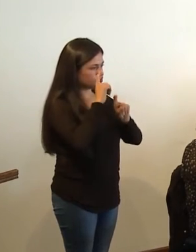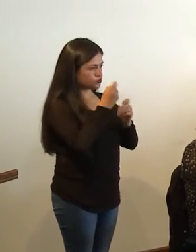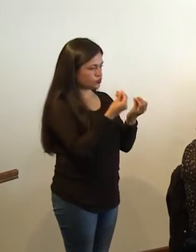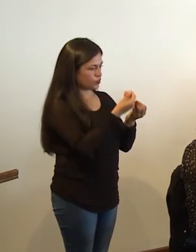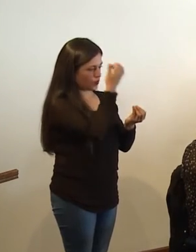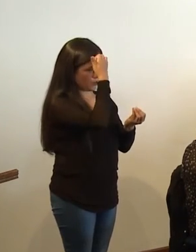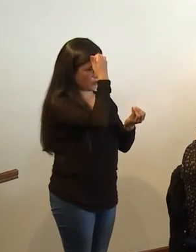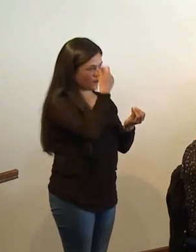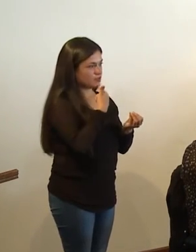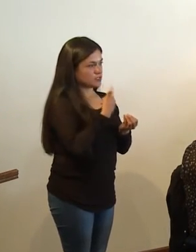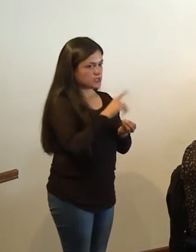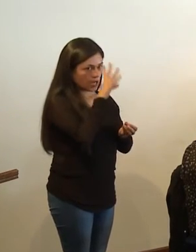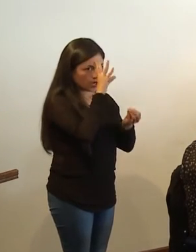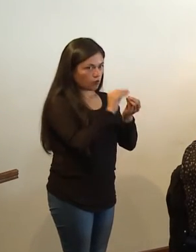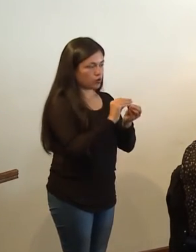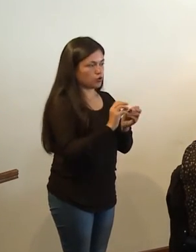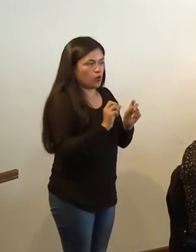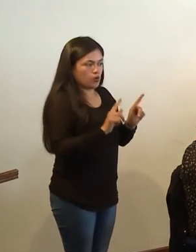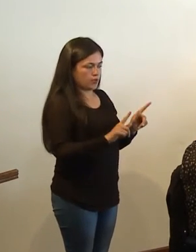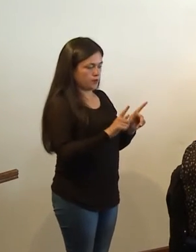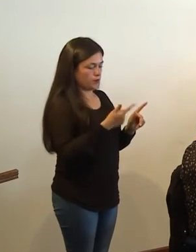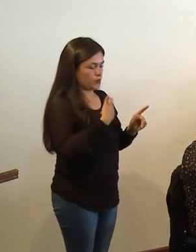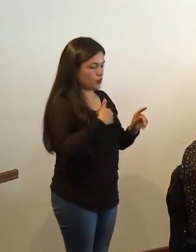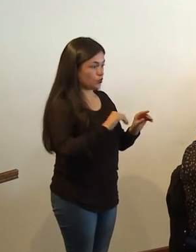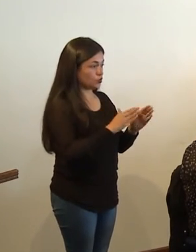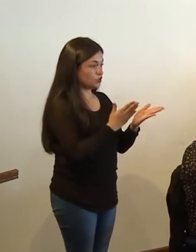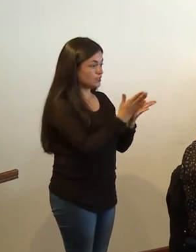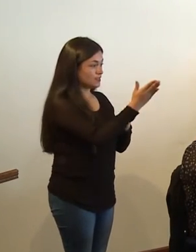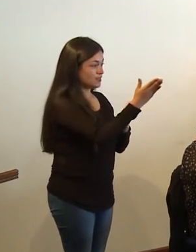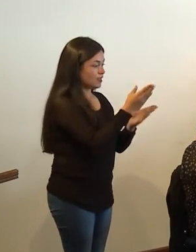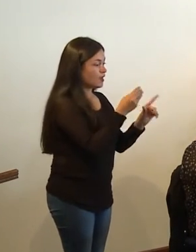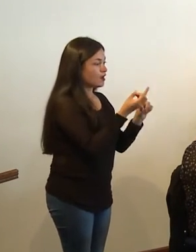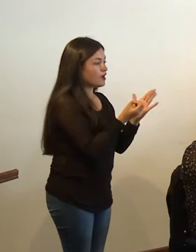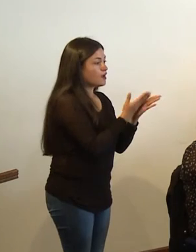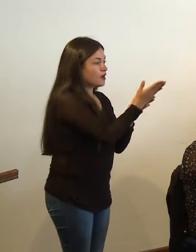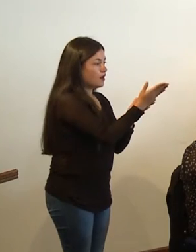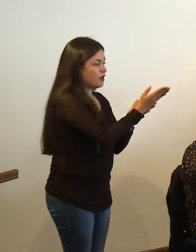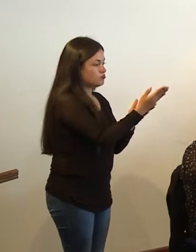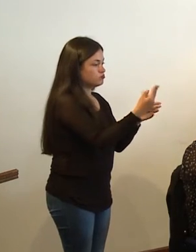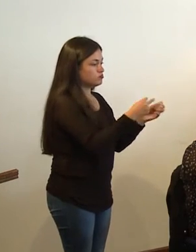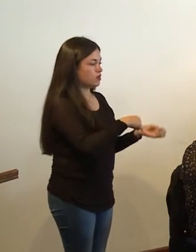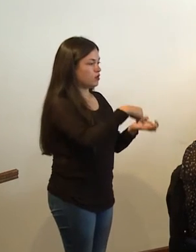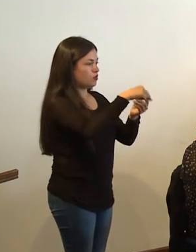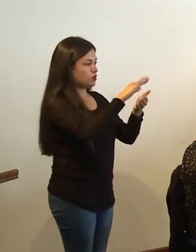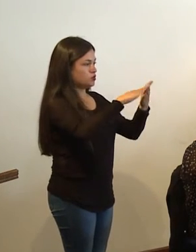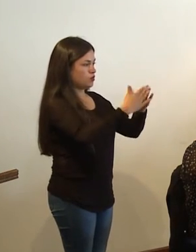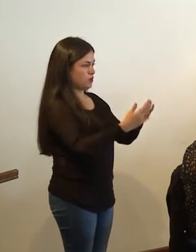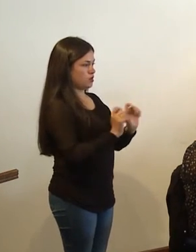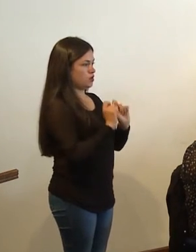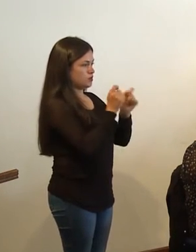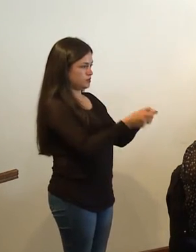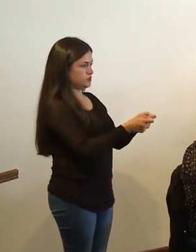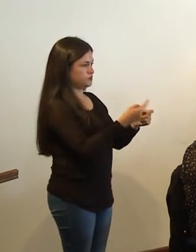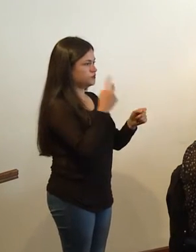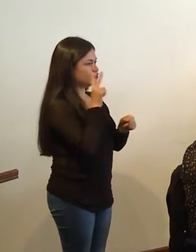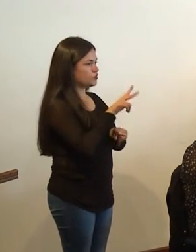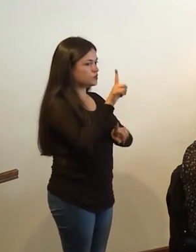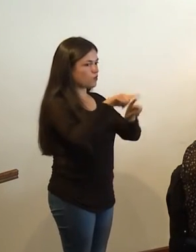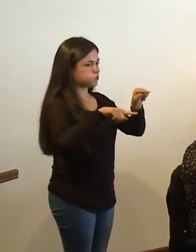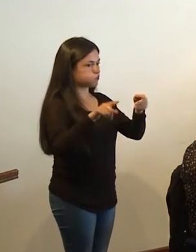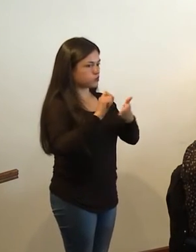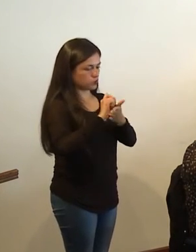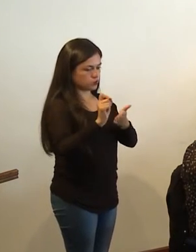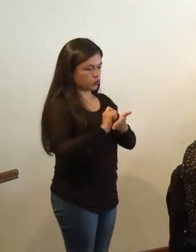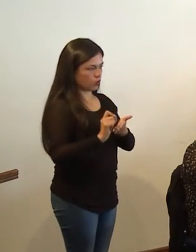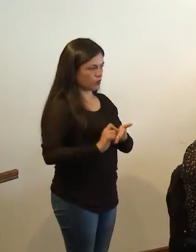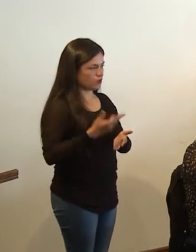decir, bueno, vamos a llamar a la educación comunitaria, esos escritos que yo he visto que incluso en varios de los documentos de